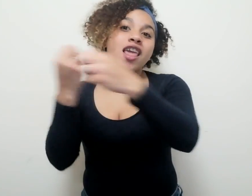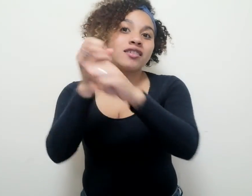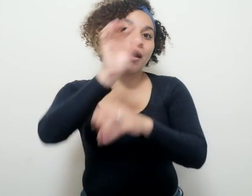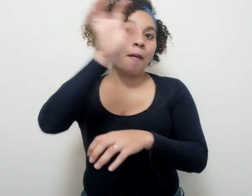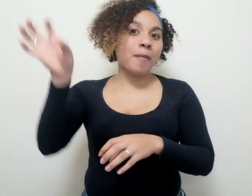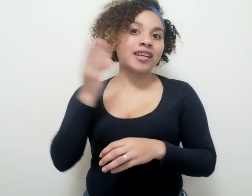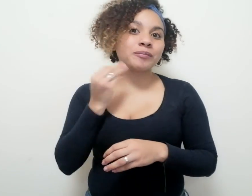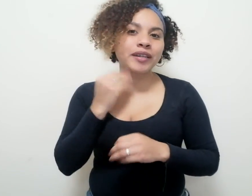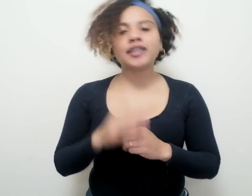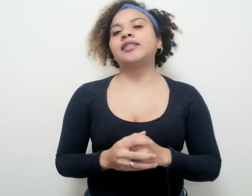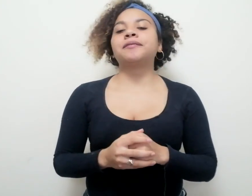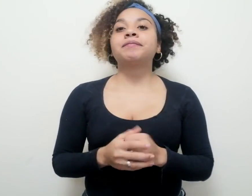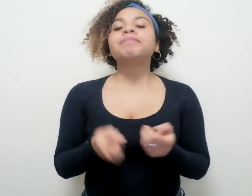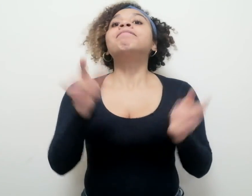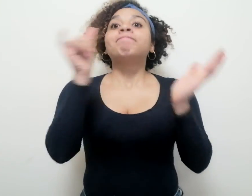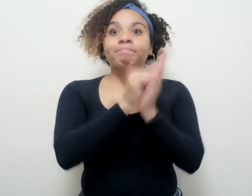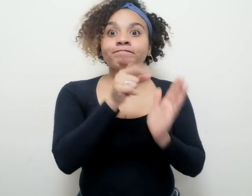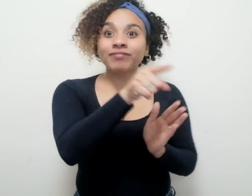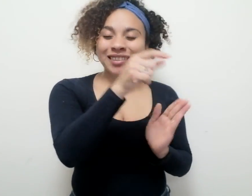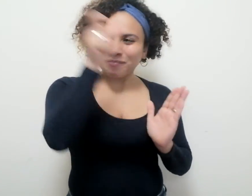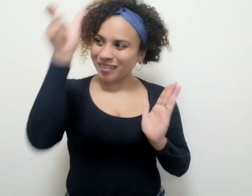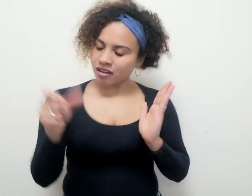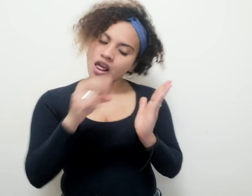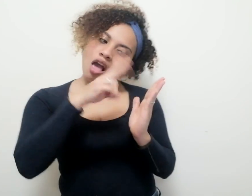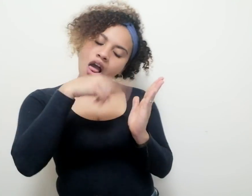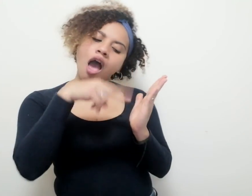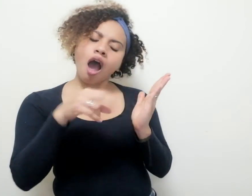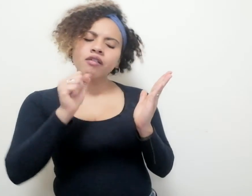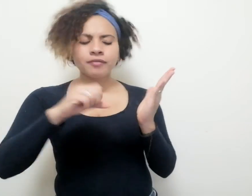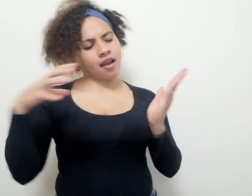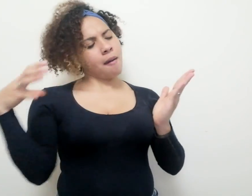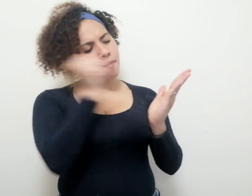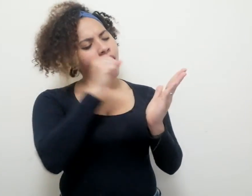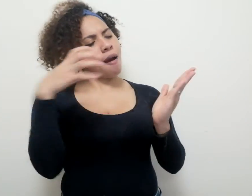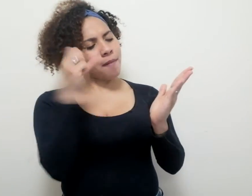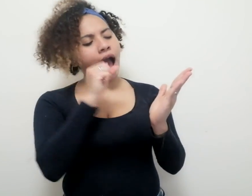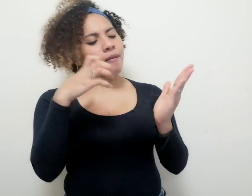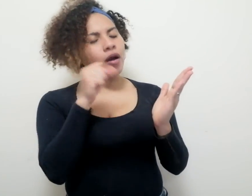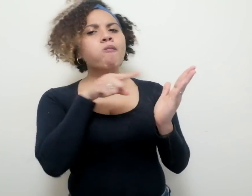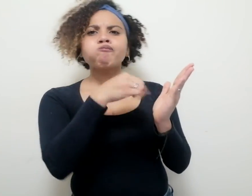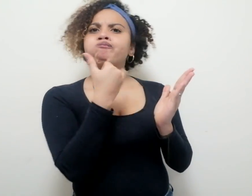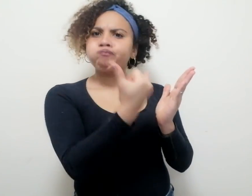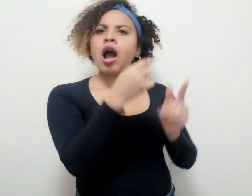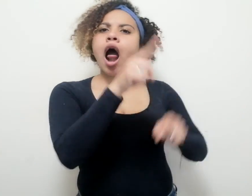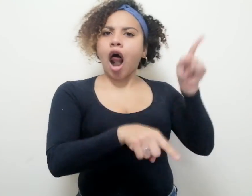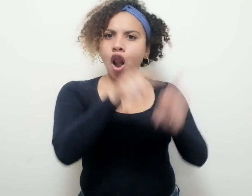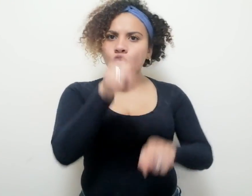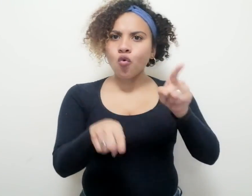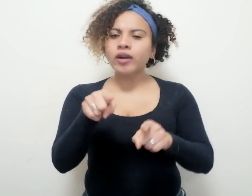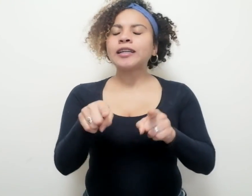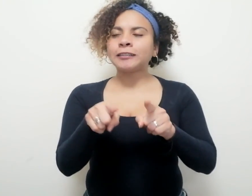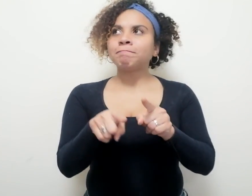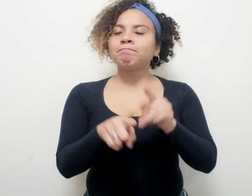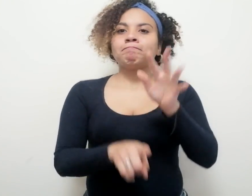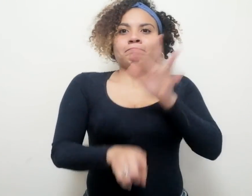De igual forma, el lector podrá darse cuenta de que existen algunas recurrencias en